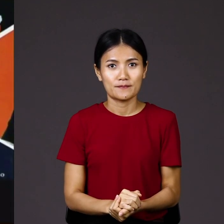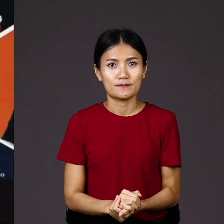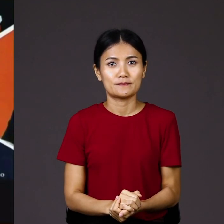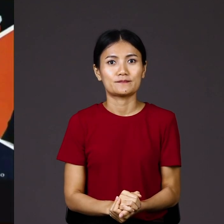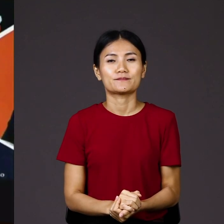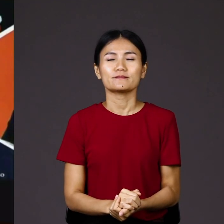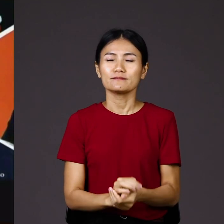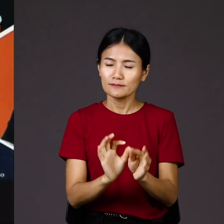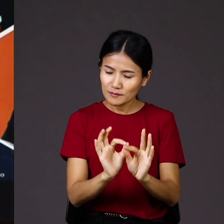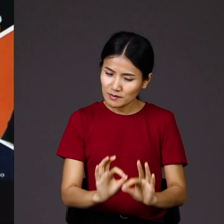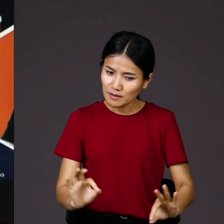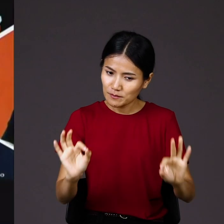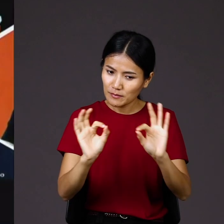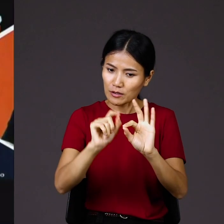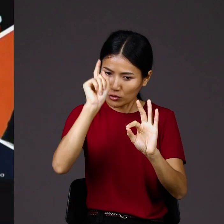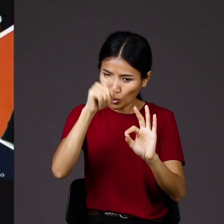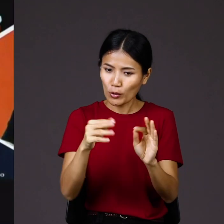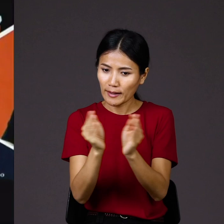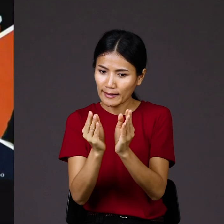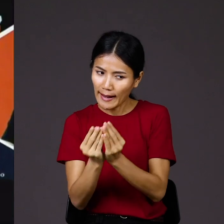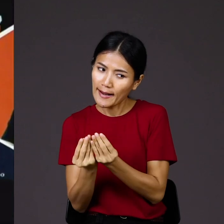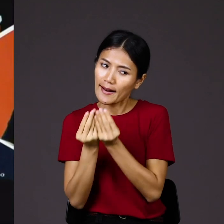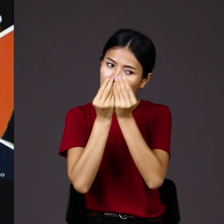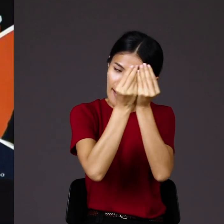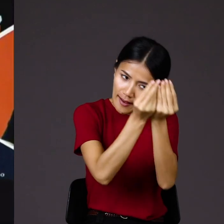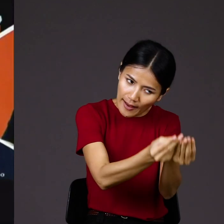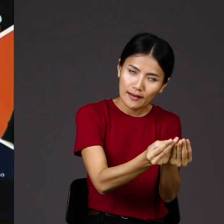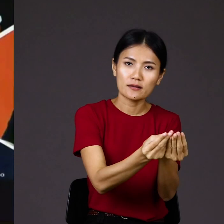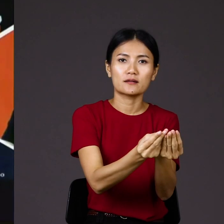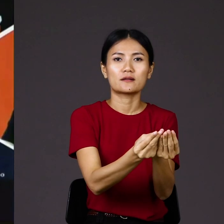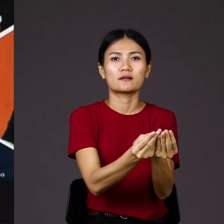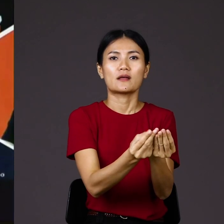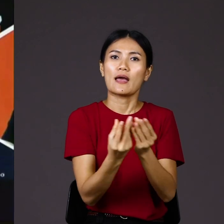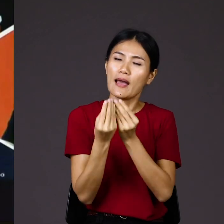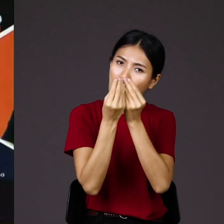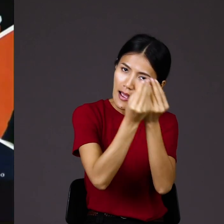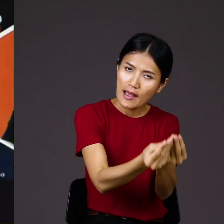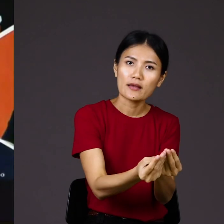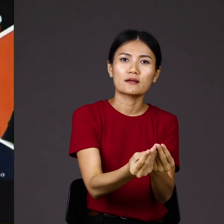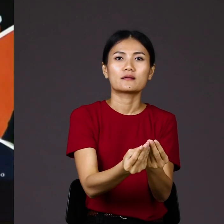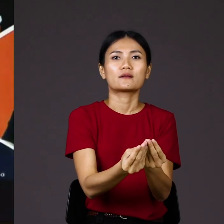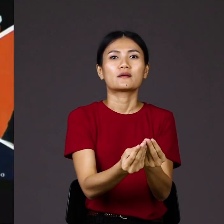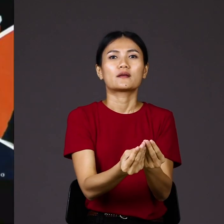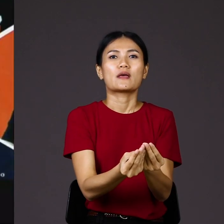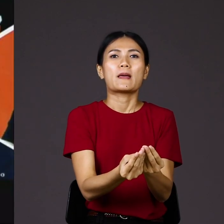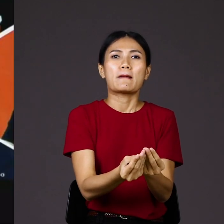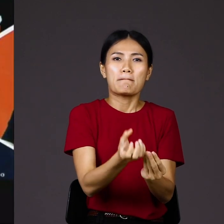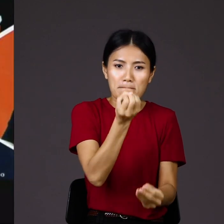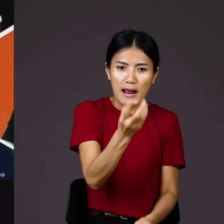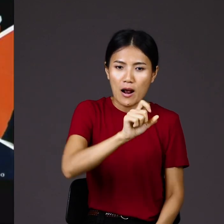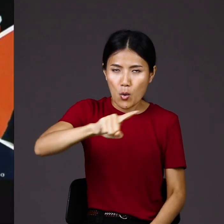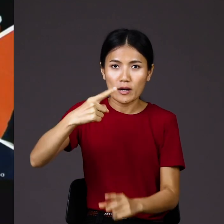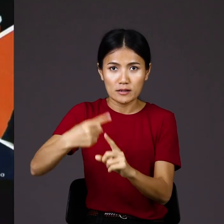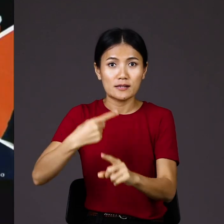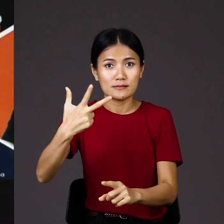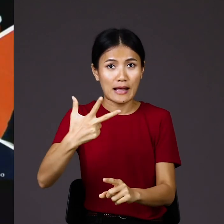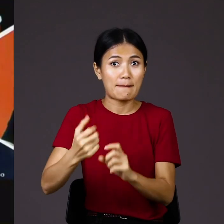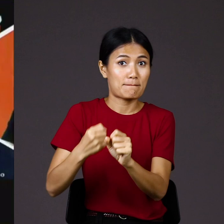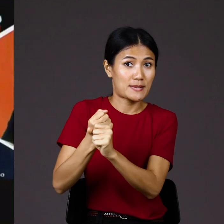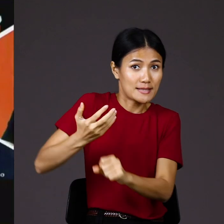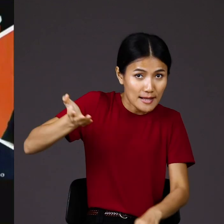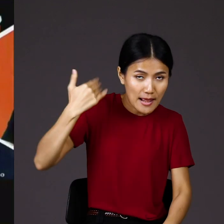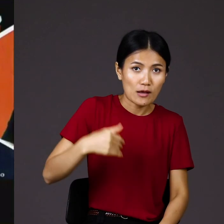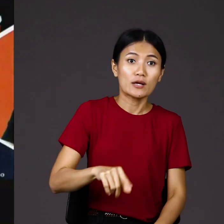ดังนั้นอย่างน้อยที่สุดต้องมากเพิ่มขึ้นกว่ามีนา62เท่าตัว